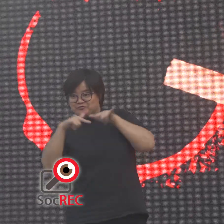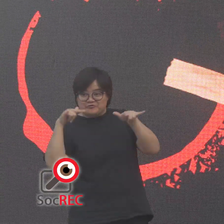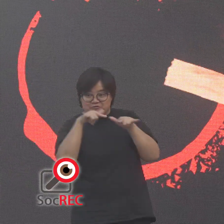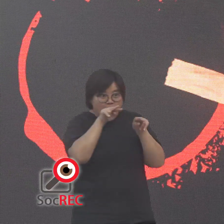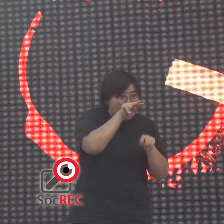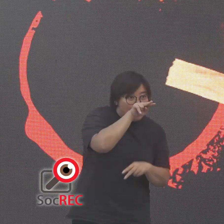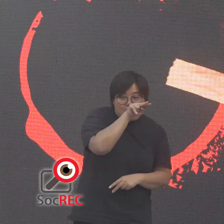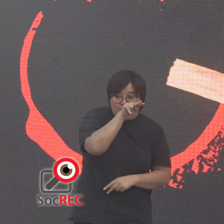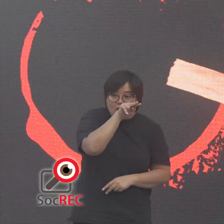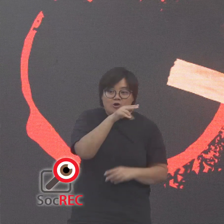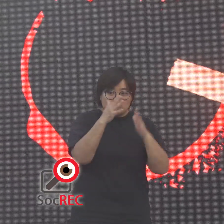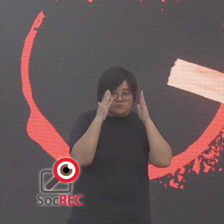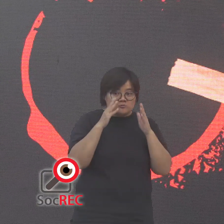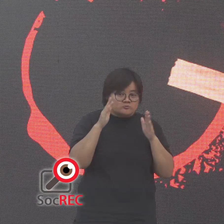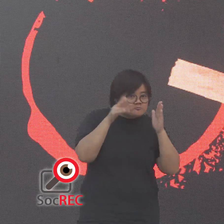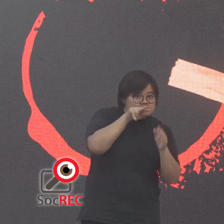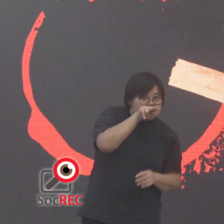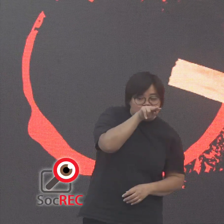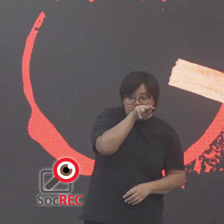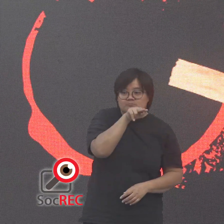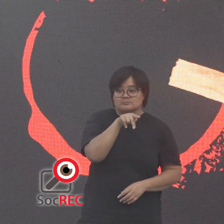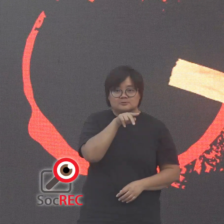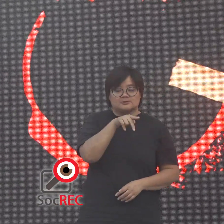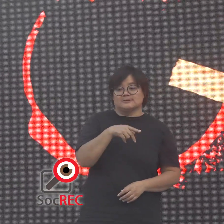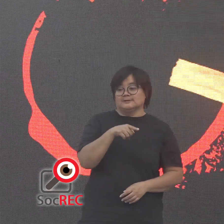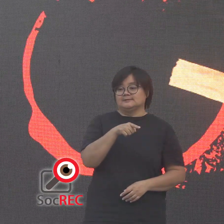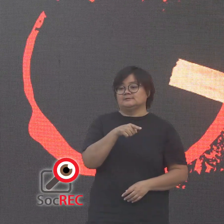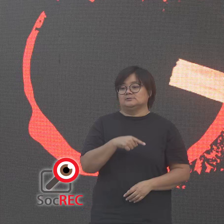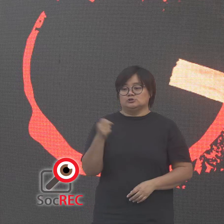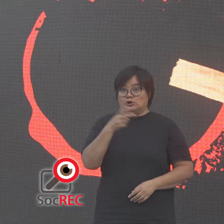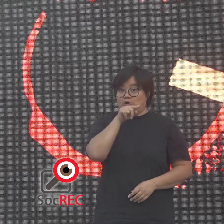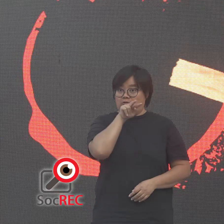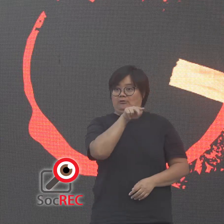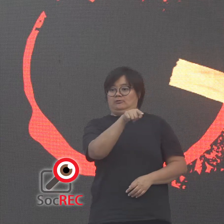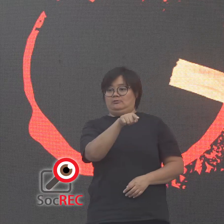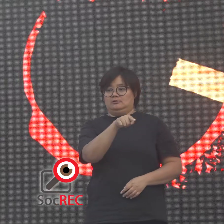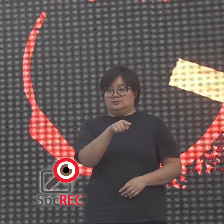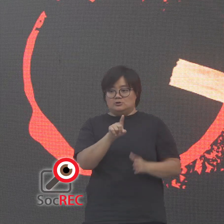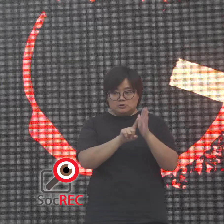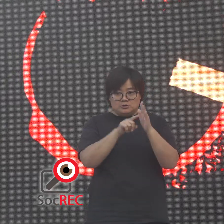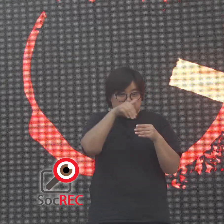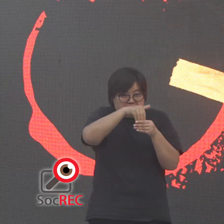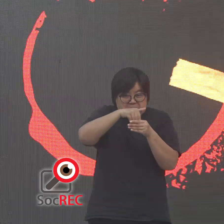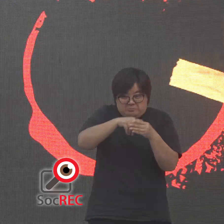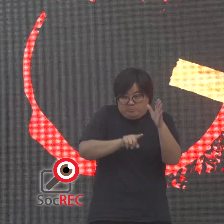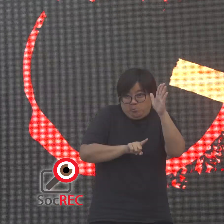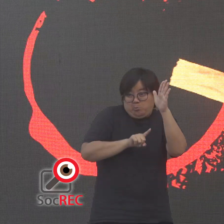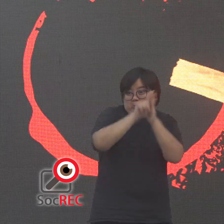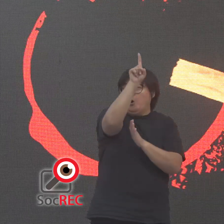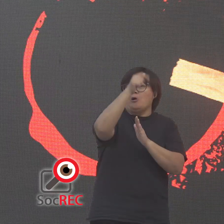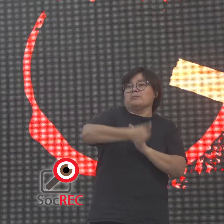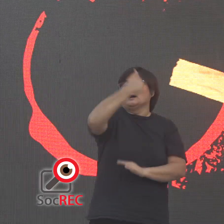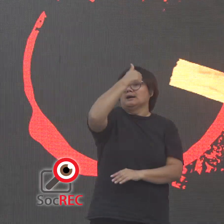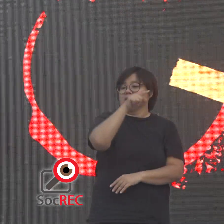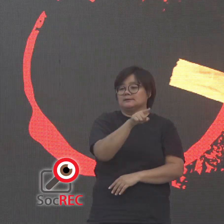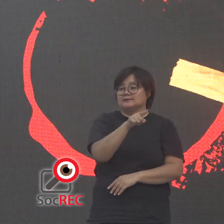入，亦都見到結果之後覺得很感激、很激動。這種希